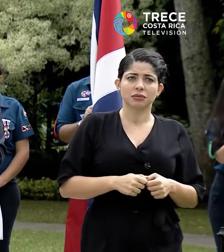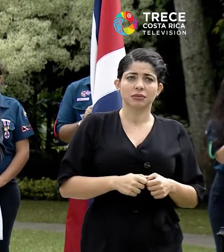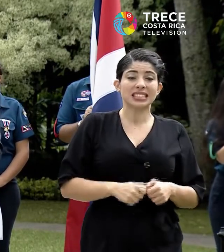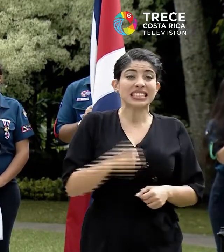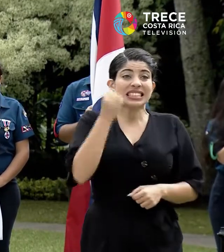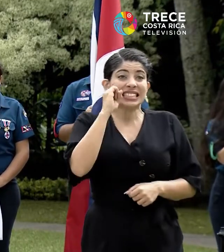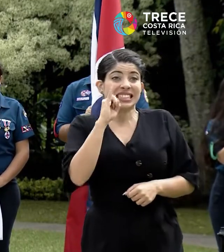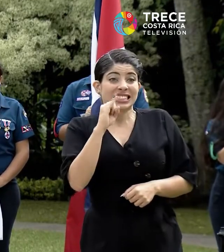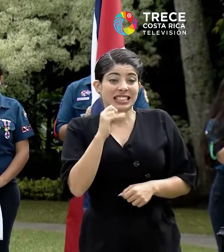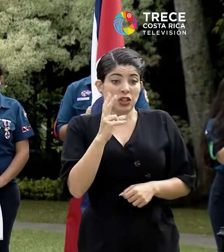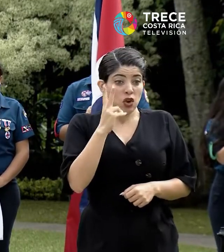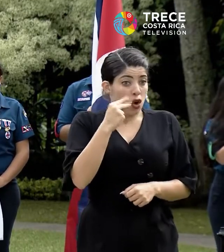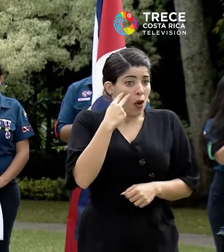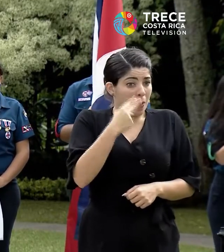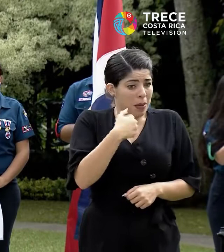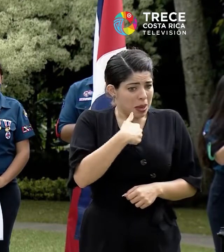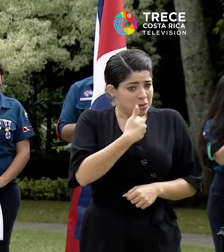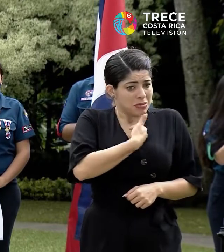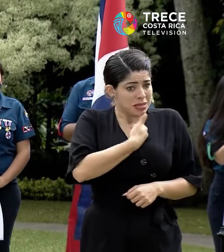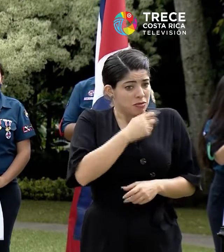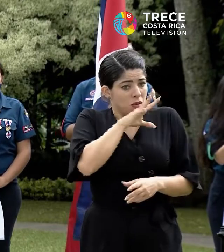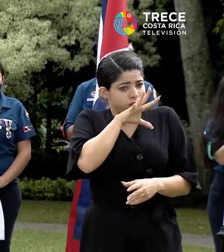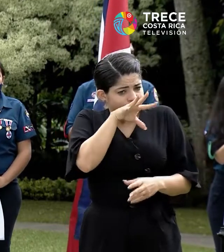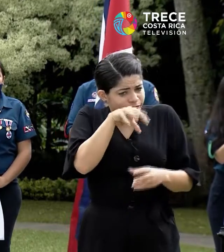Quien no se ve como parte del todo,